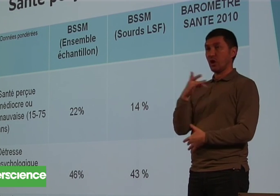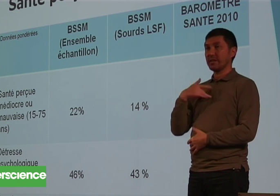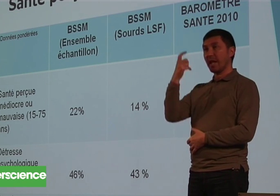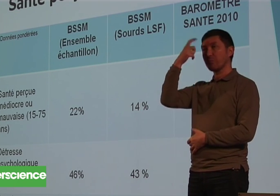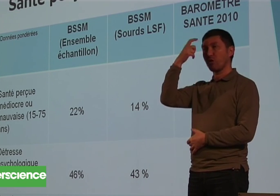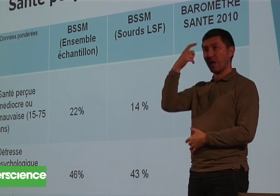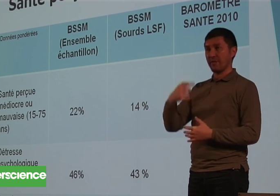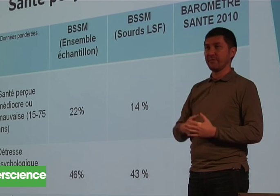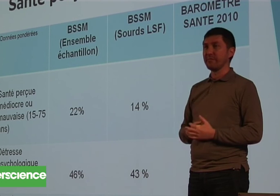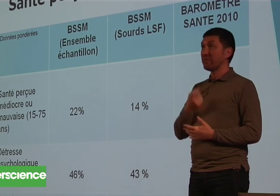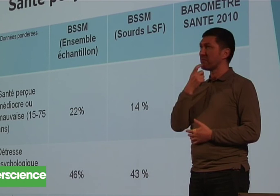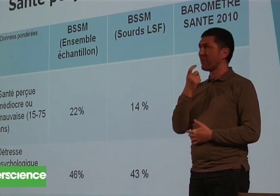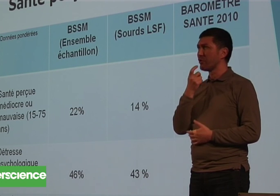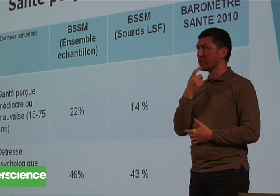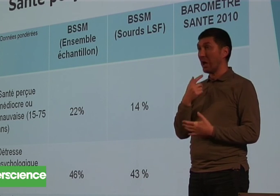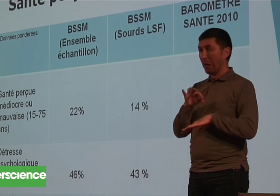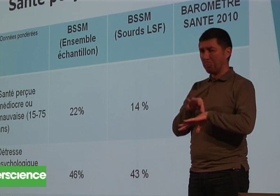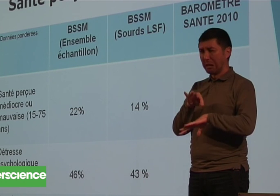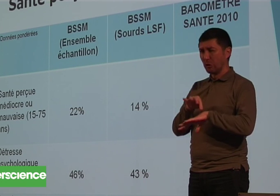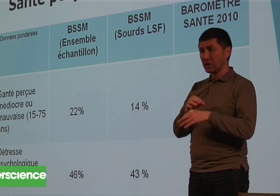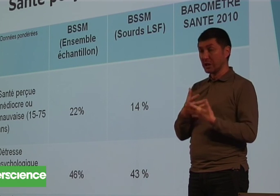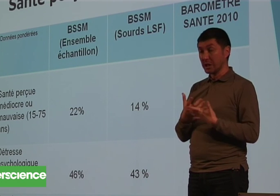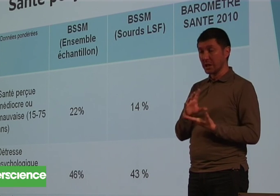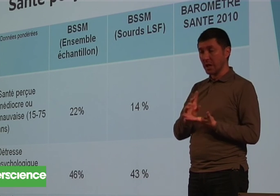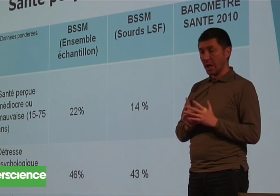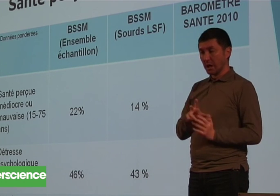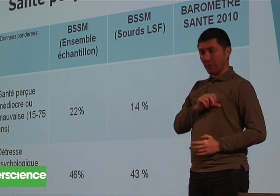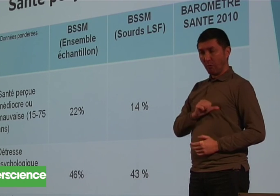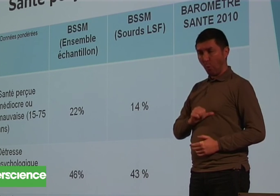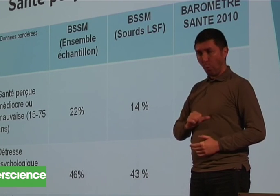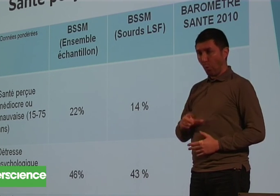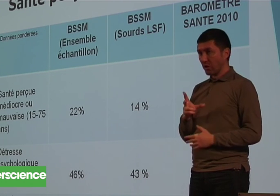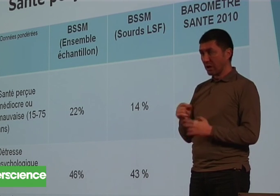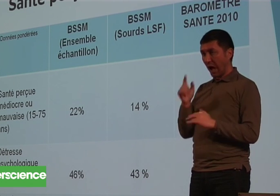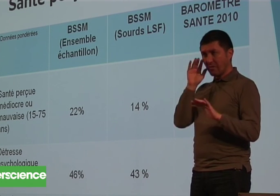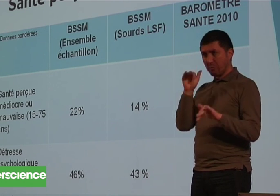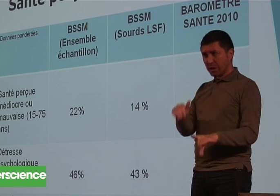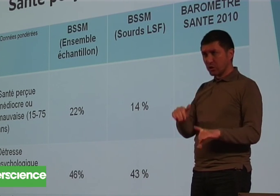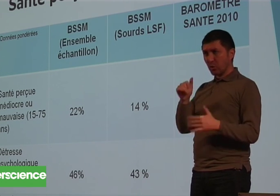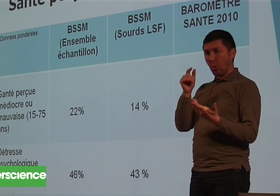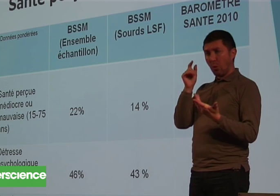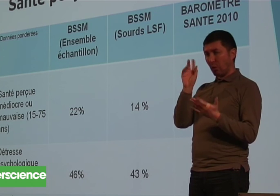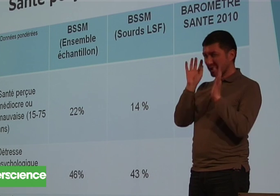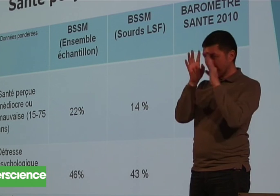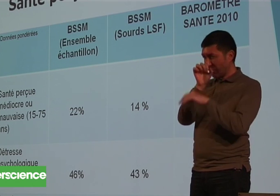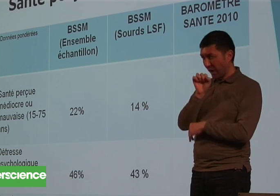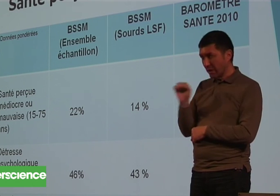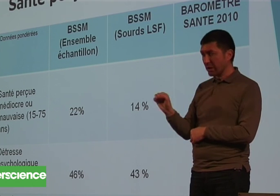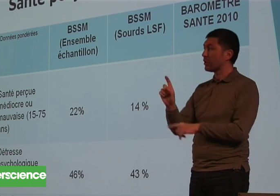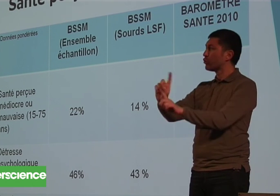santé mentale ne signifie pas de lourdes pathologies mentales comme la schizophrénie ou la dépression, mais là, il s'agit plutôt d'évaluer la qualité de vie et la